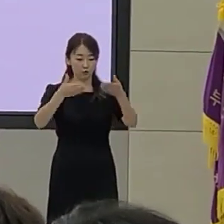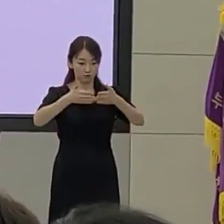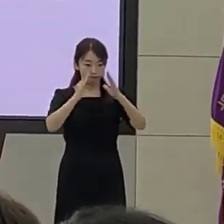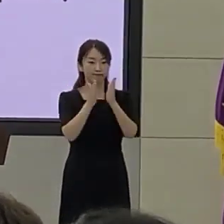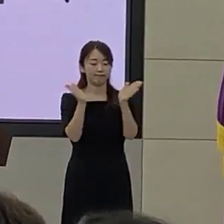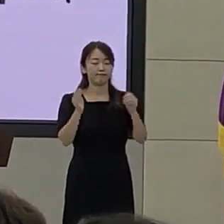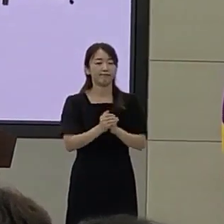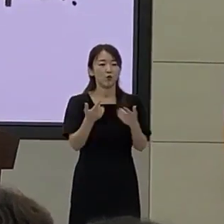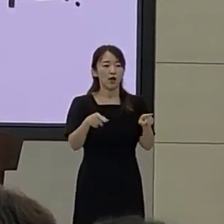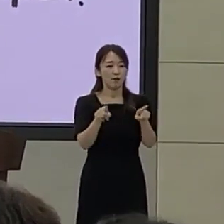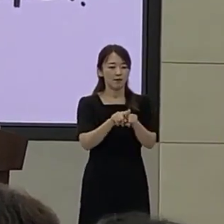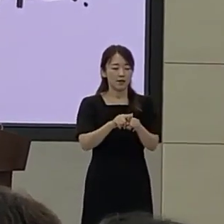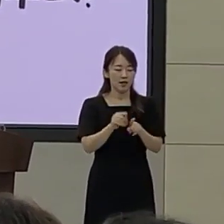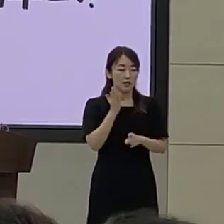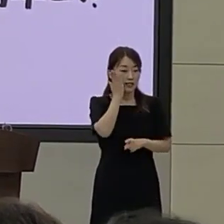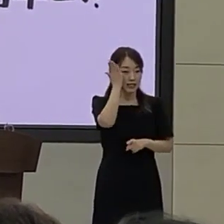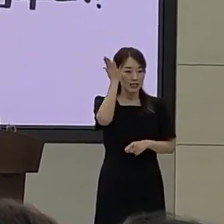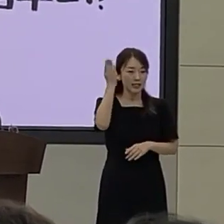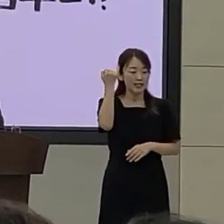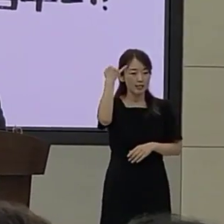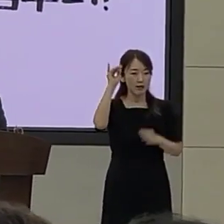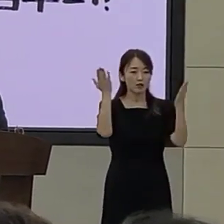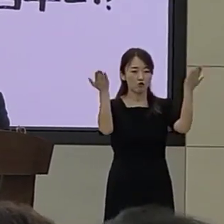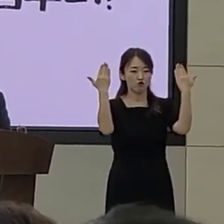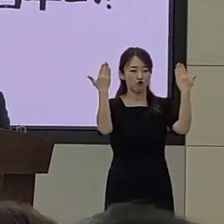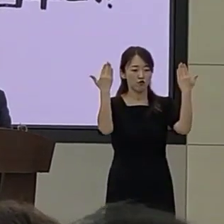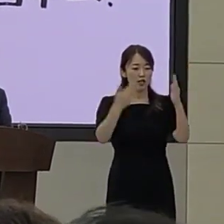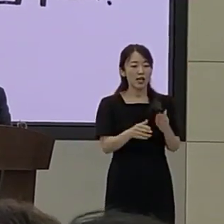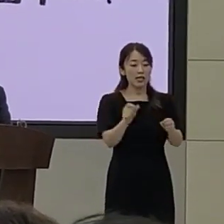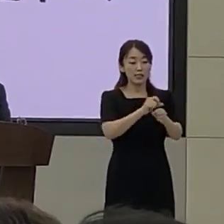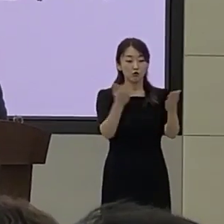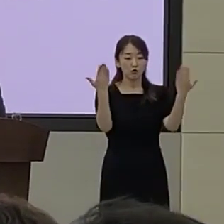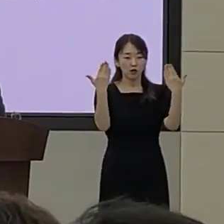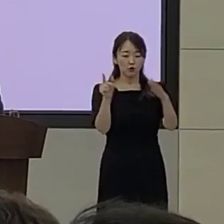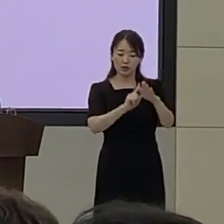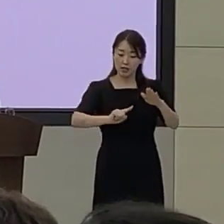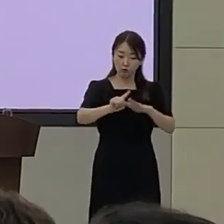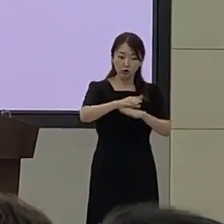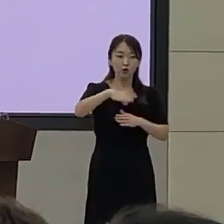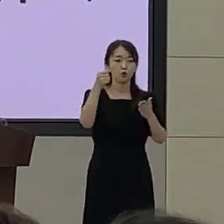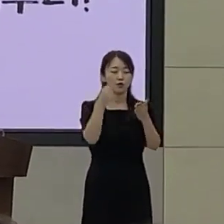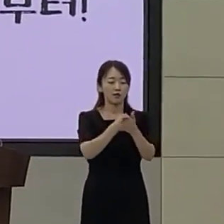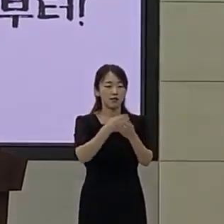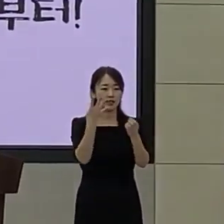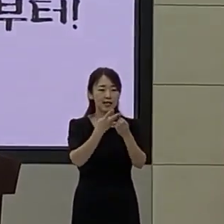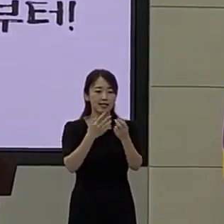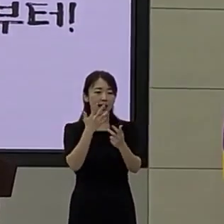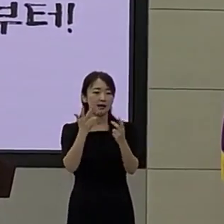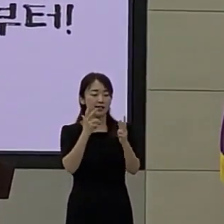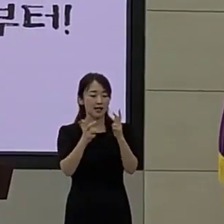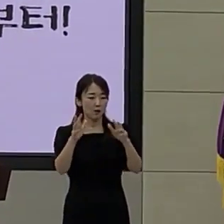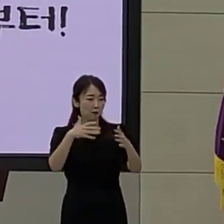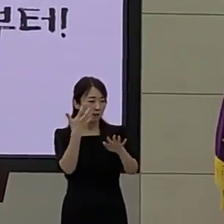착수하겠습니다. 이와 함께 그린 스마트 스쿨 대상에 특수학교를 최우선으로 선정하고 4차